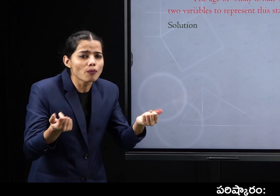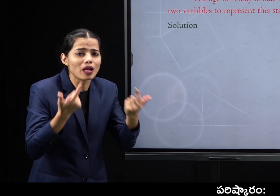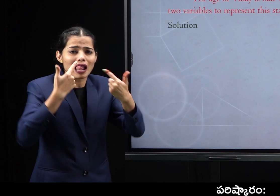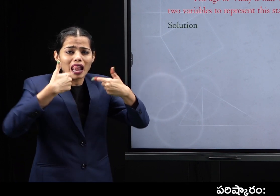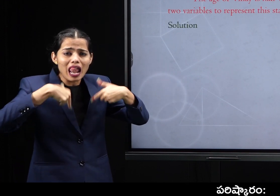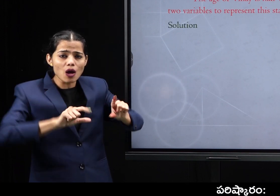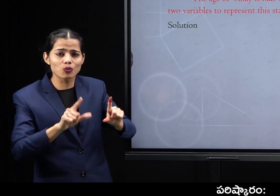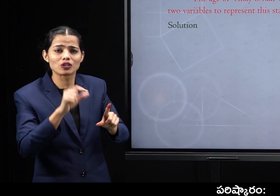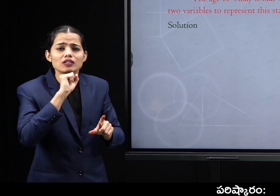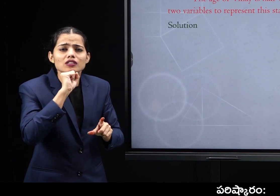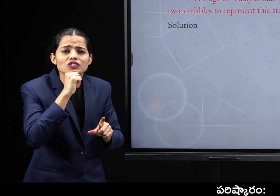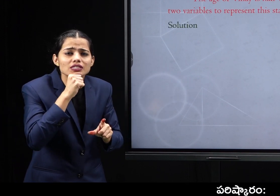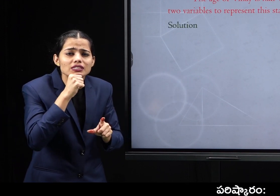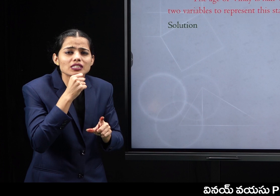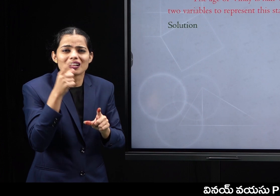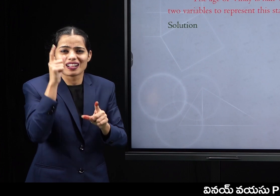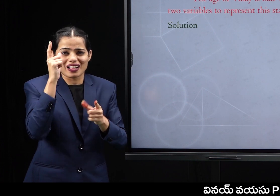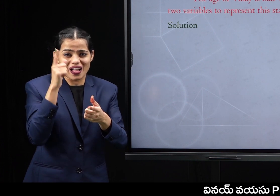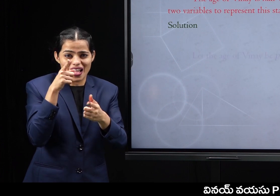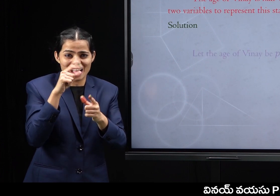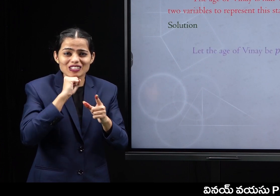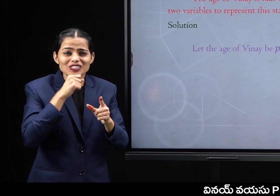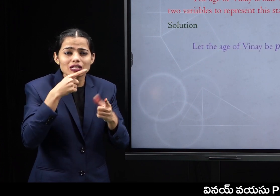పరిష్కారం వినయ్ వయసు p,